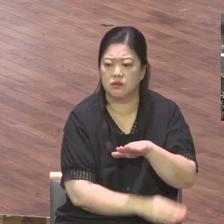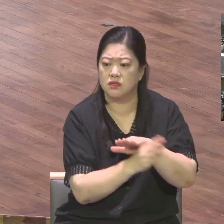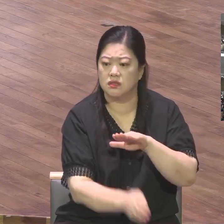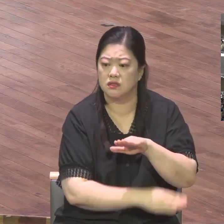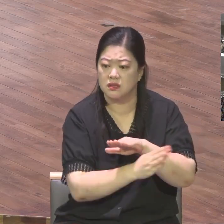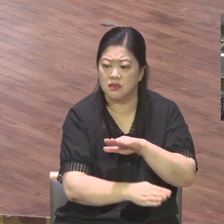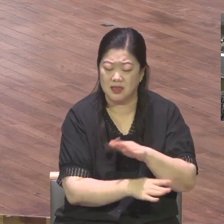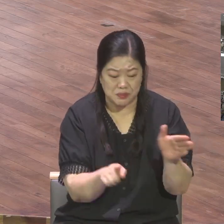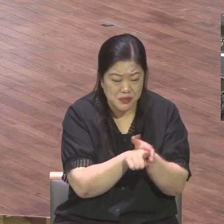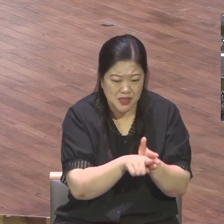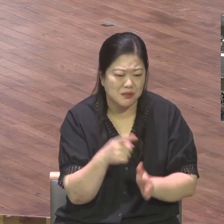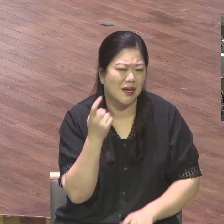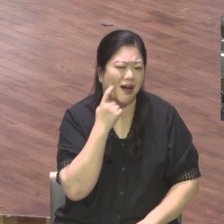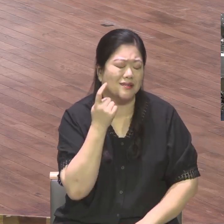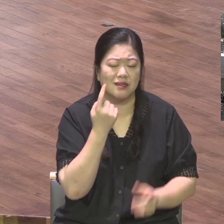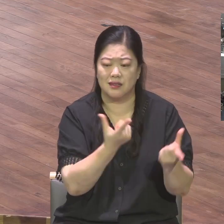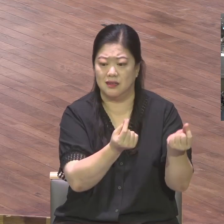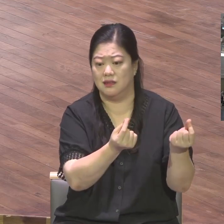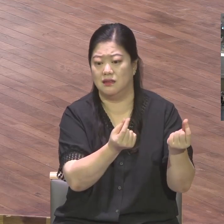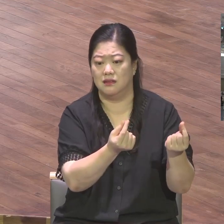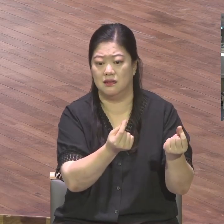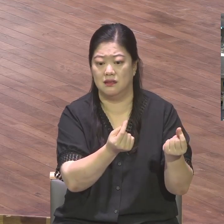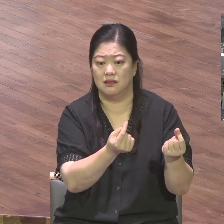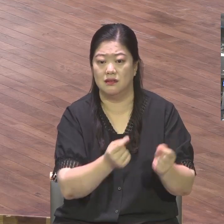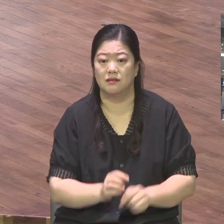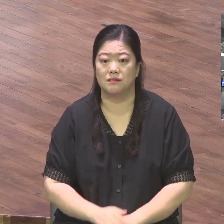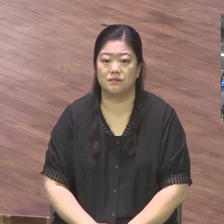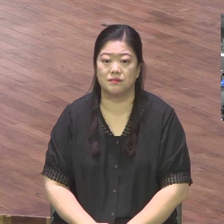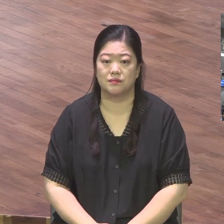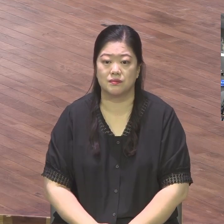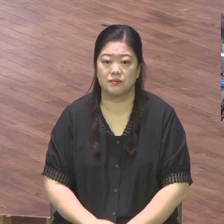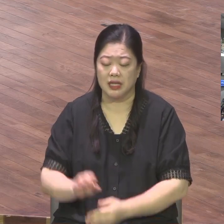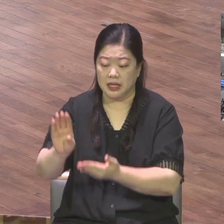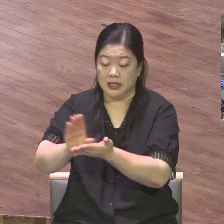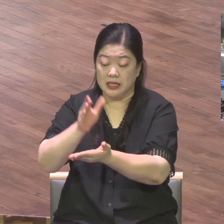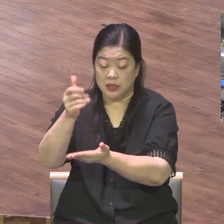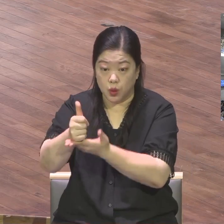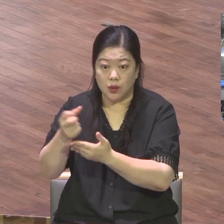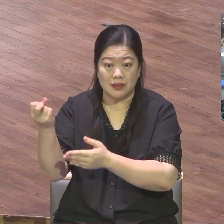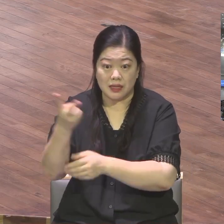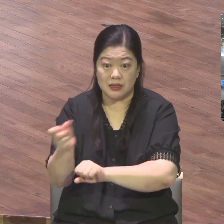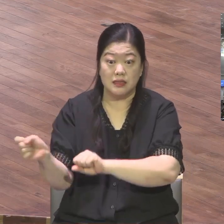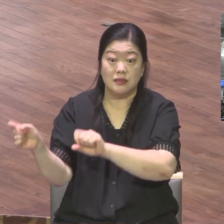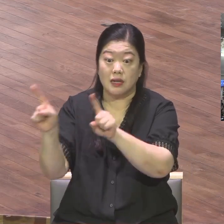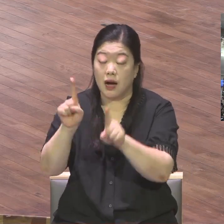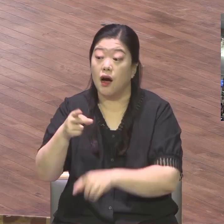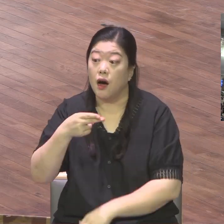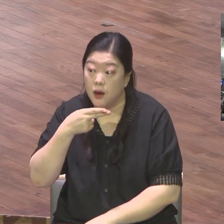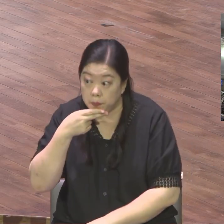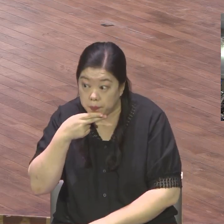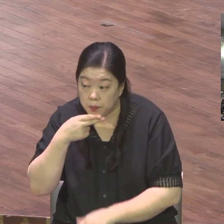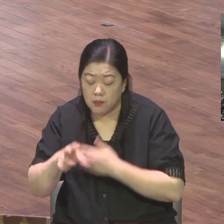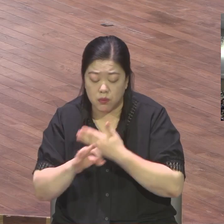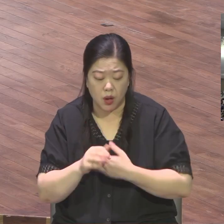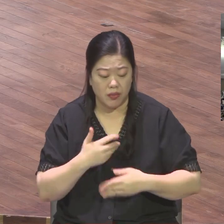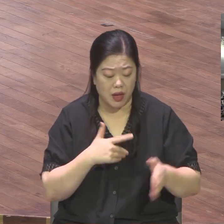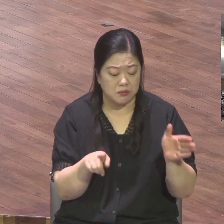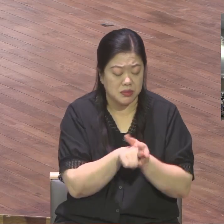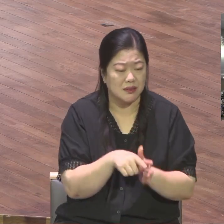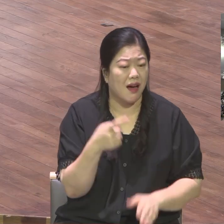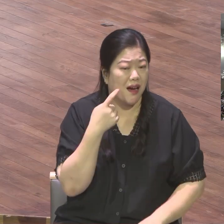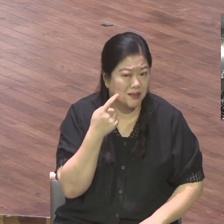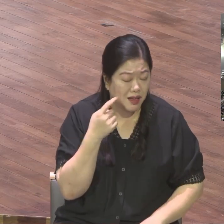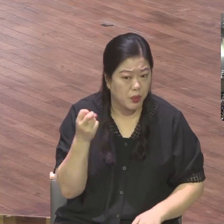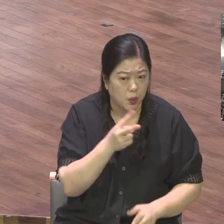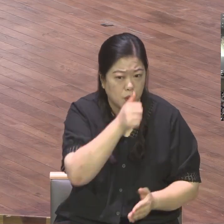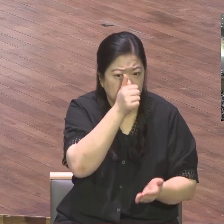믿음도 헛것이며 17절에 보면 그리스도께서 다시 살아나신 일이 없으면 너희의 믿음도 헛것이고 너희 여전히 죄 가운데 있을